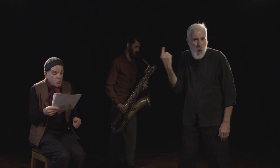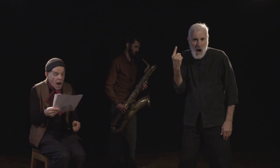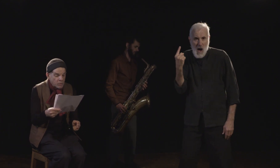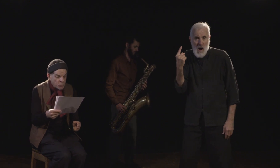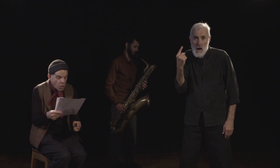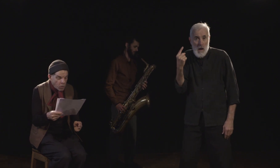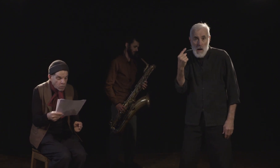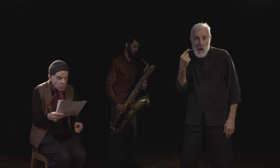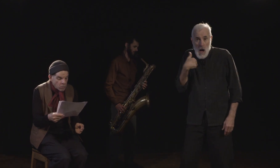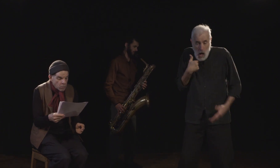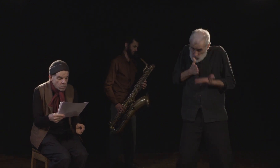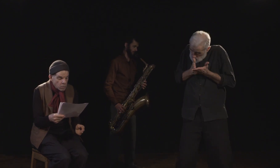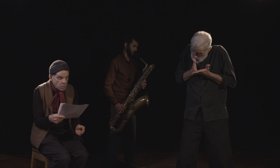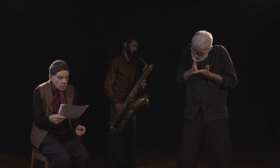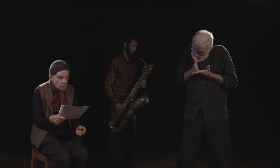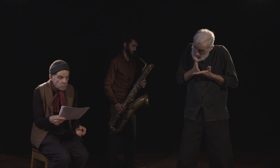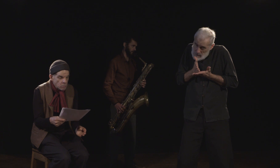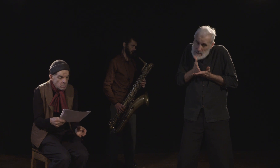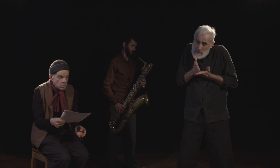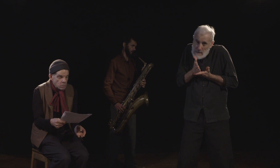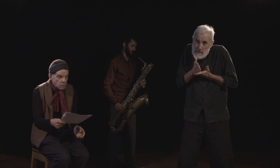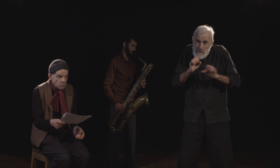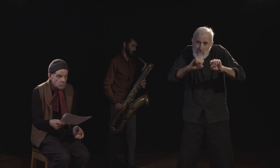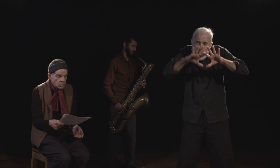juste le noir dedans.